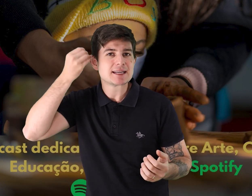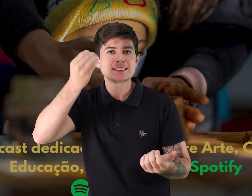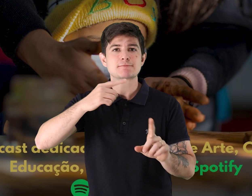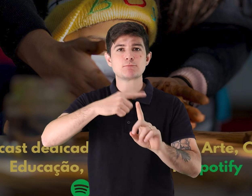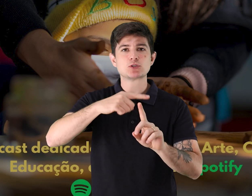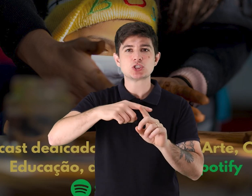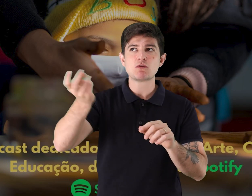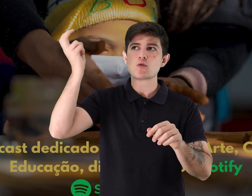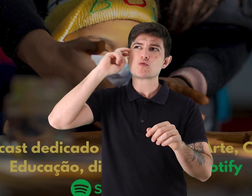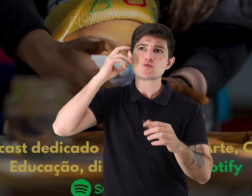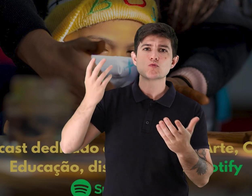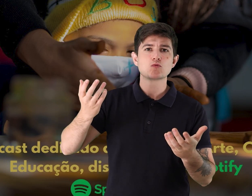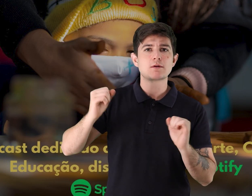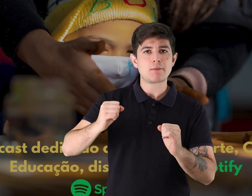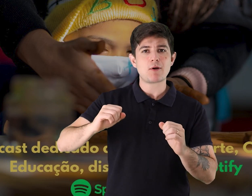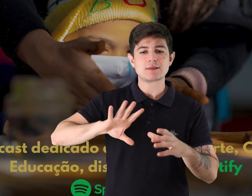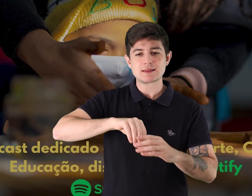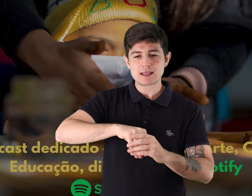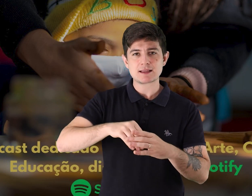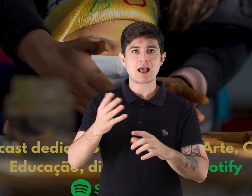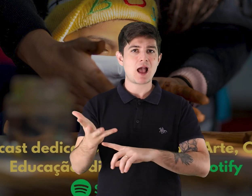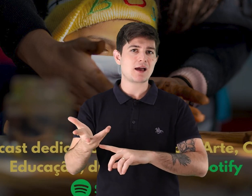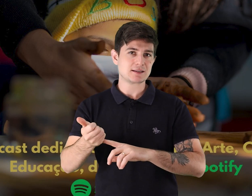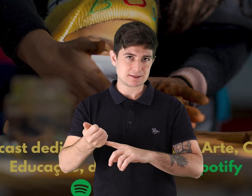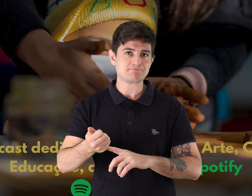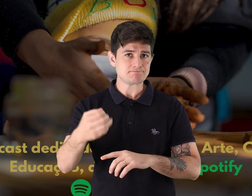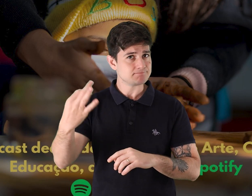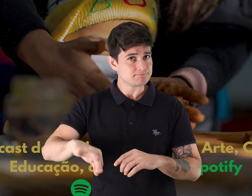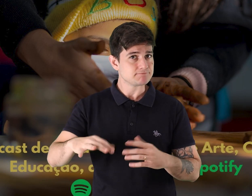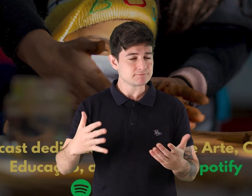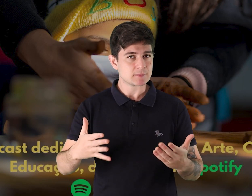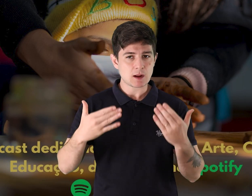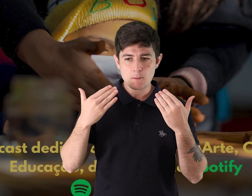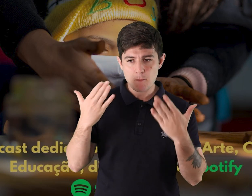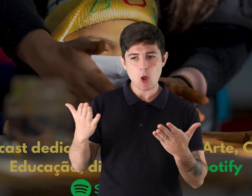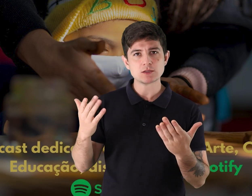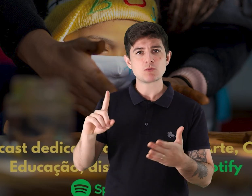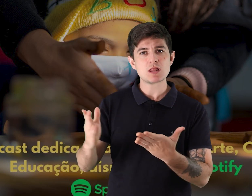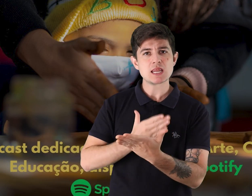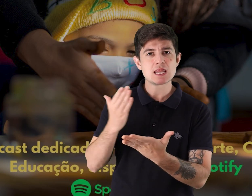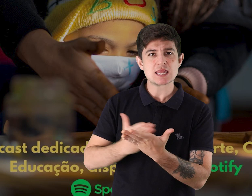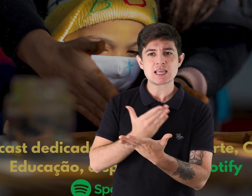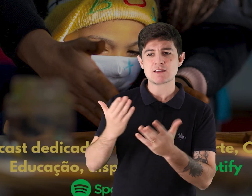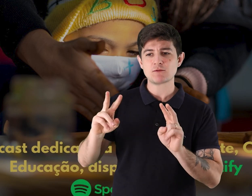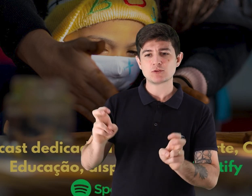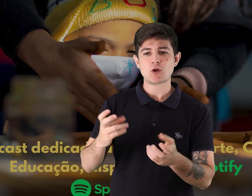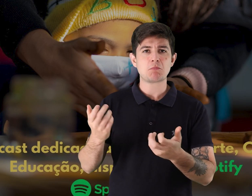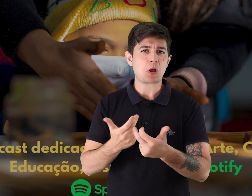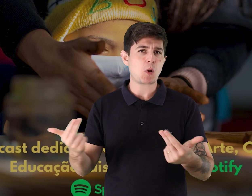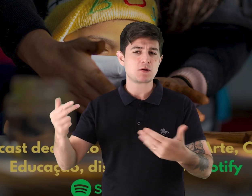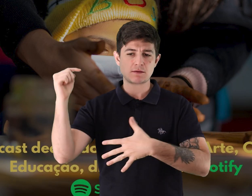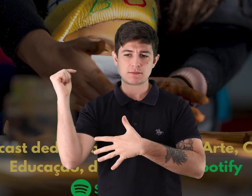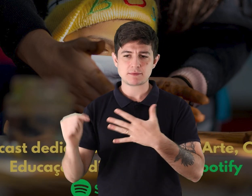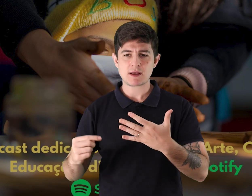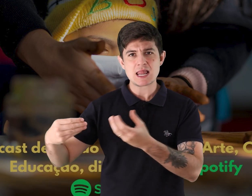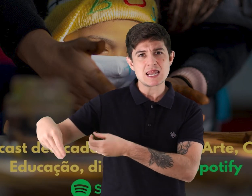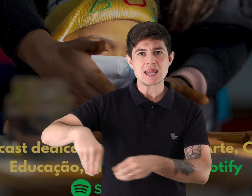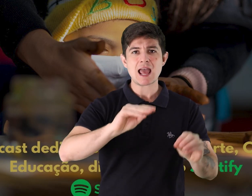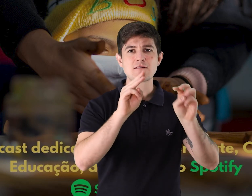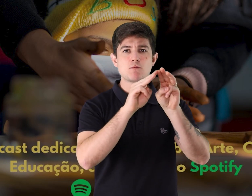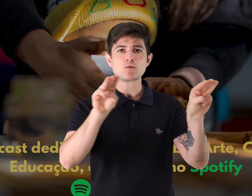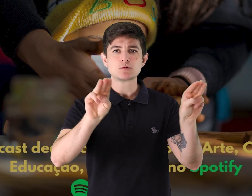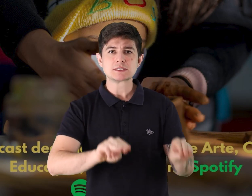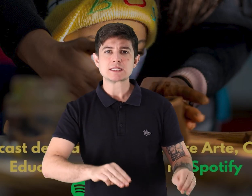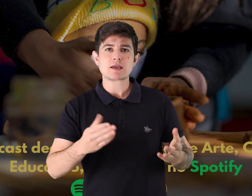ele experiências culturais na área da arte? Né? Mostre a ele um livro de obras,